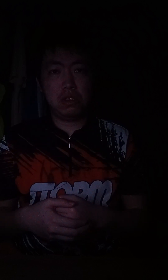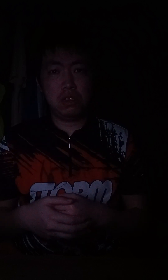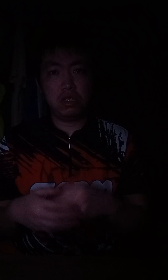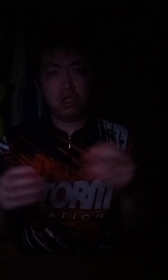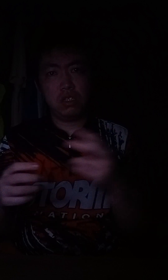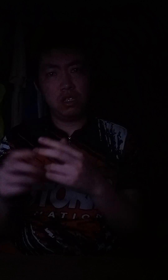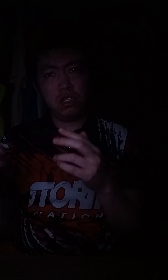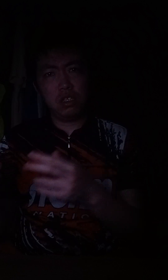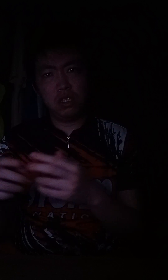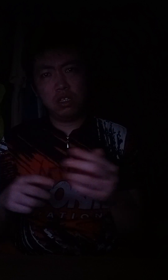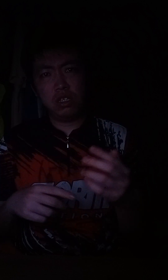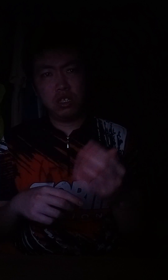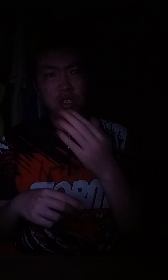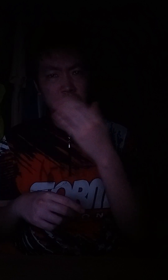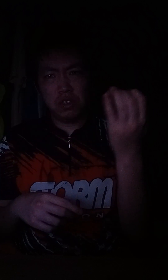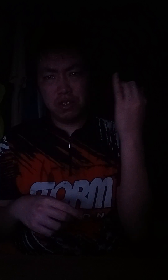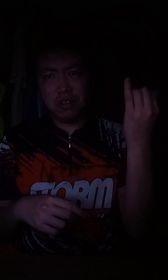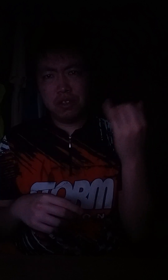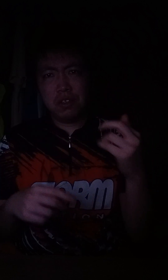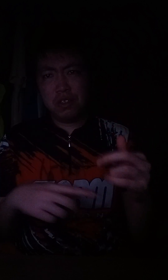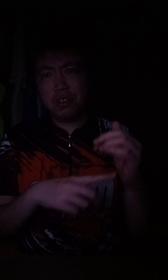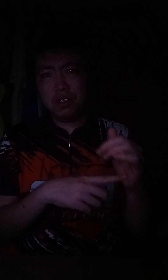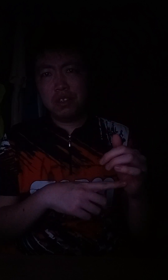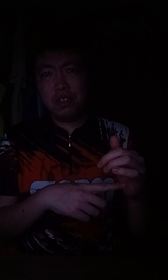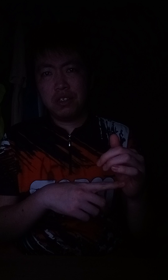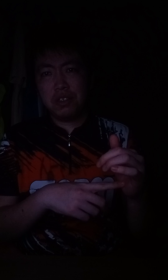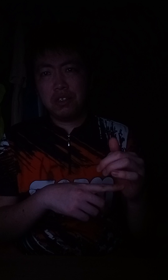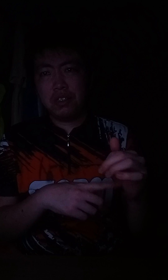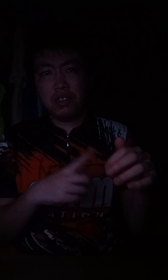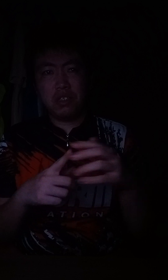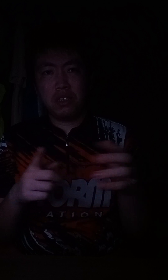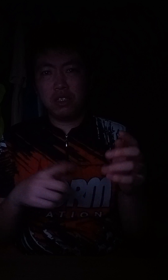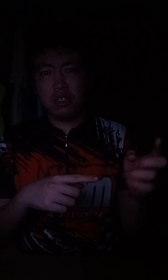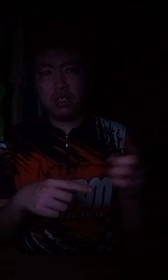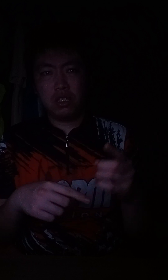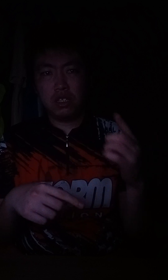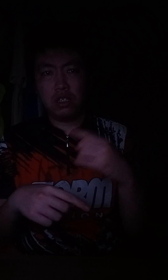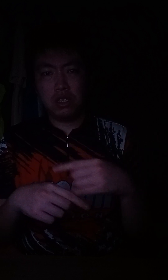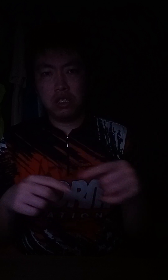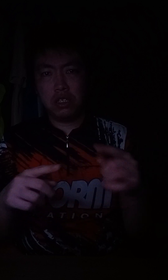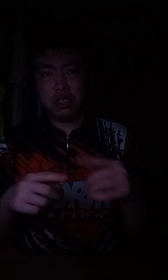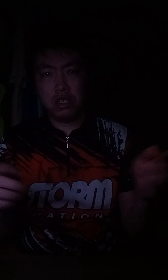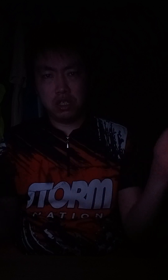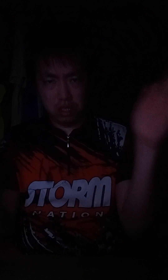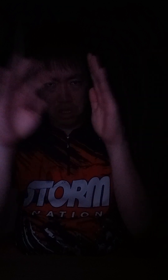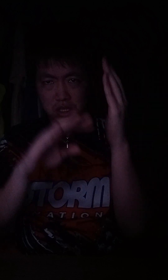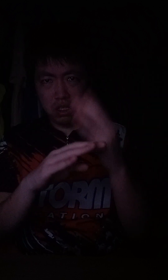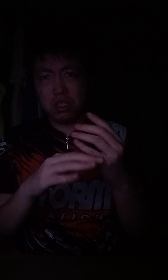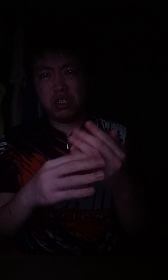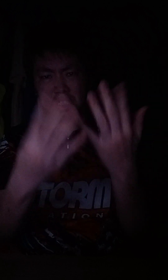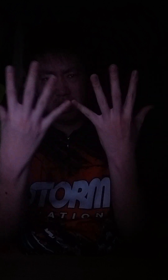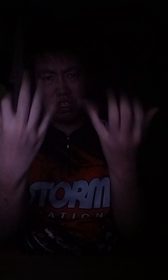들어가서 구경하다 느낌이 너무 들면 진짜 여기 말고 그냥 다른 데 가야지 하고 문 닫고 나오는 편이 더 많아요.